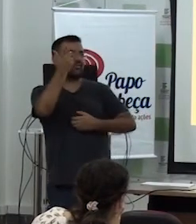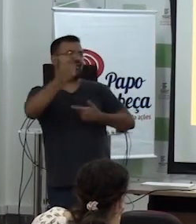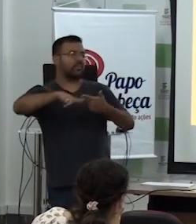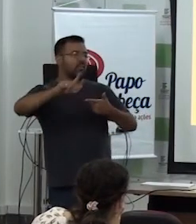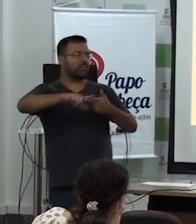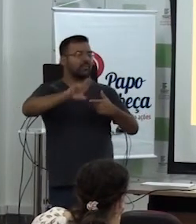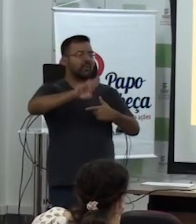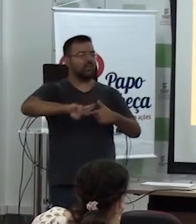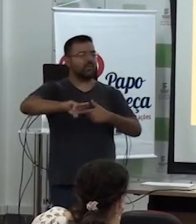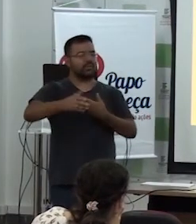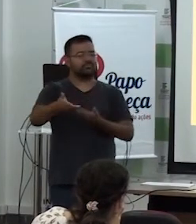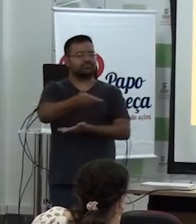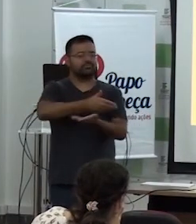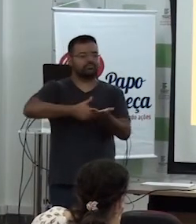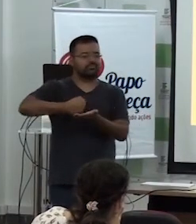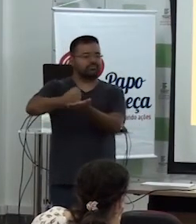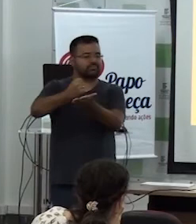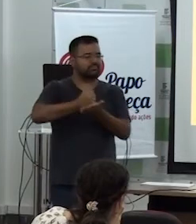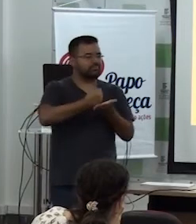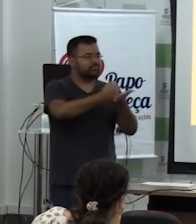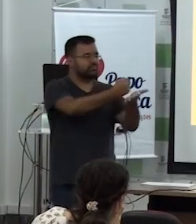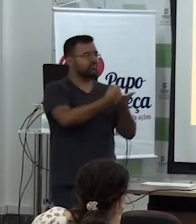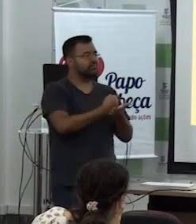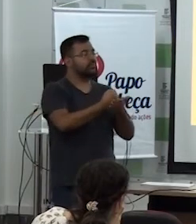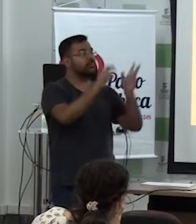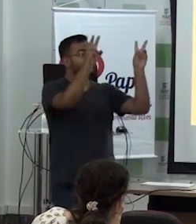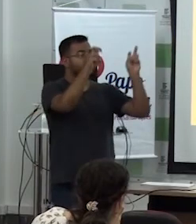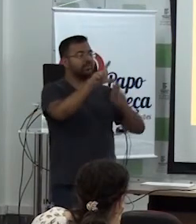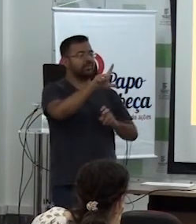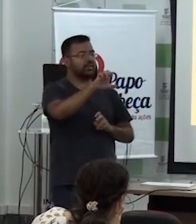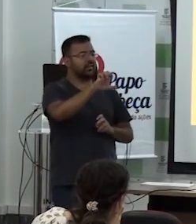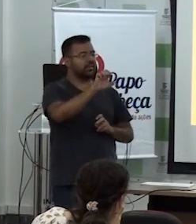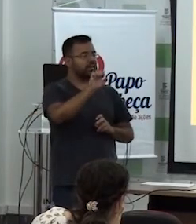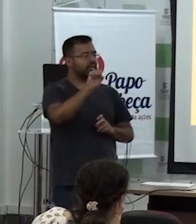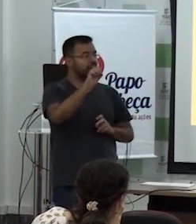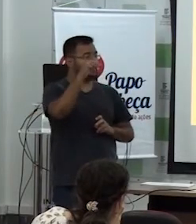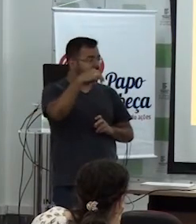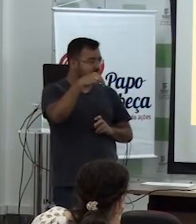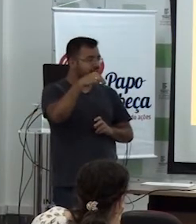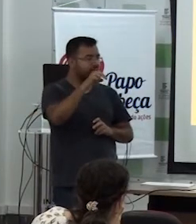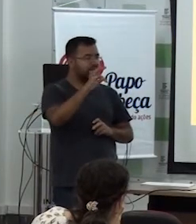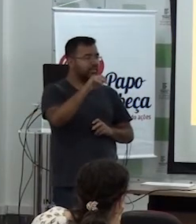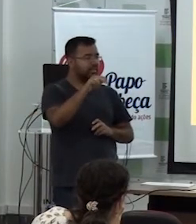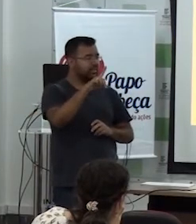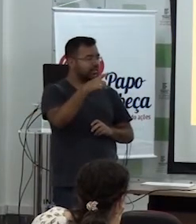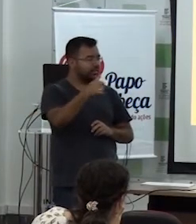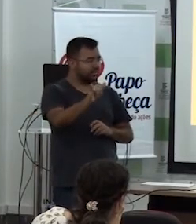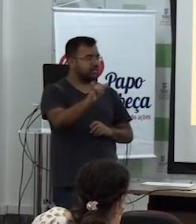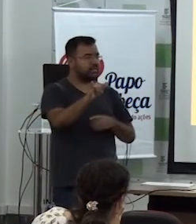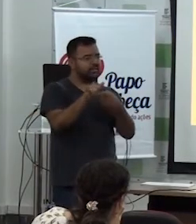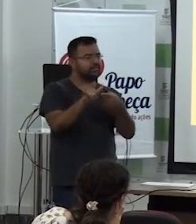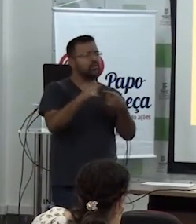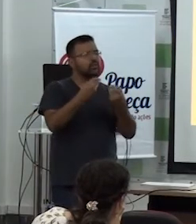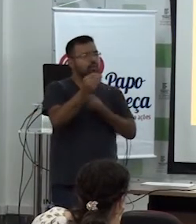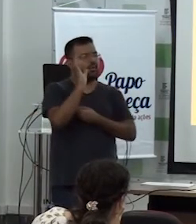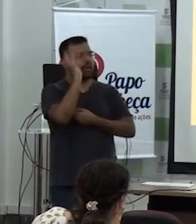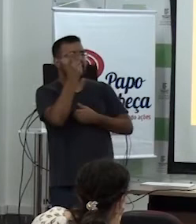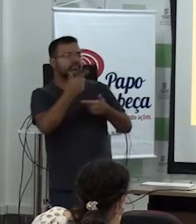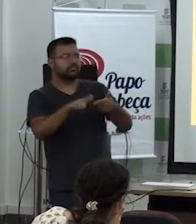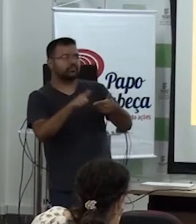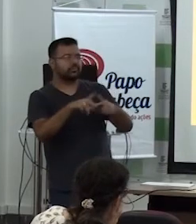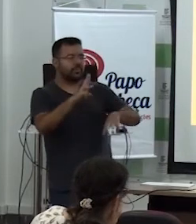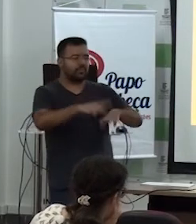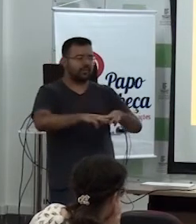terapia colaborativa e reflexiva do Lessons Learned, estratégias versus desempenho na resolução de problemas de matemática, um estudo